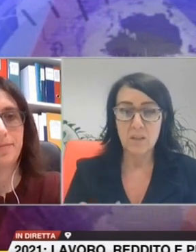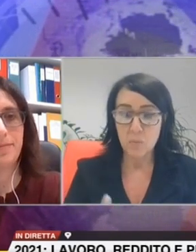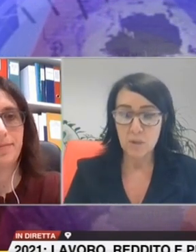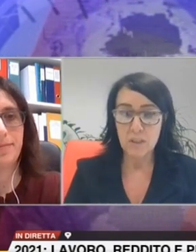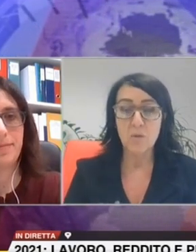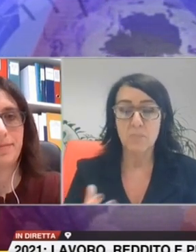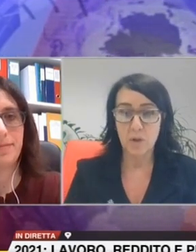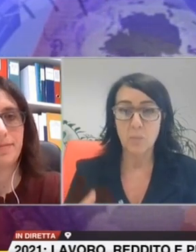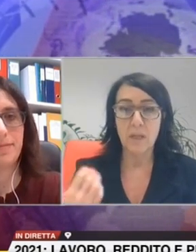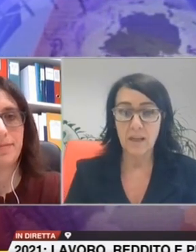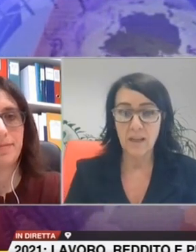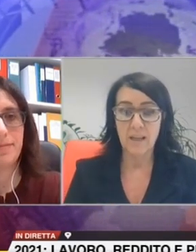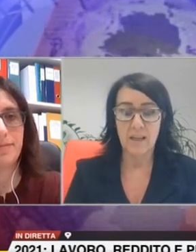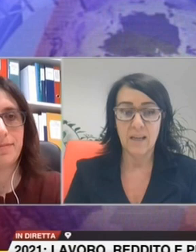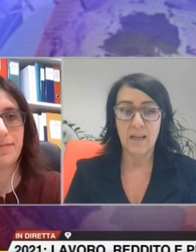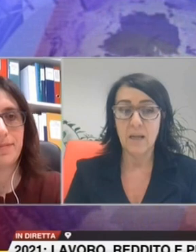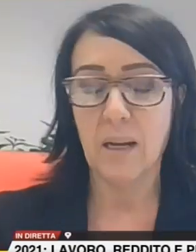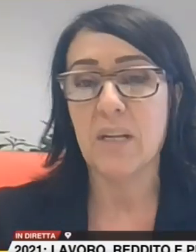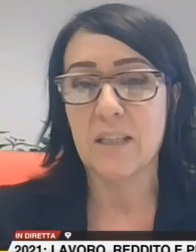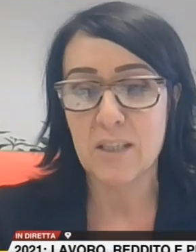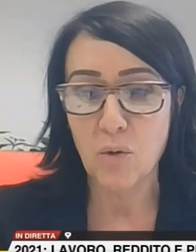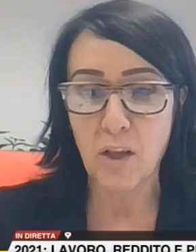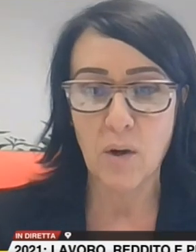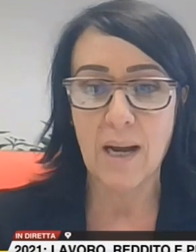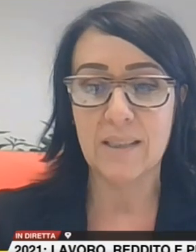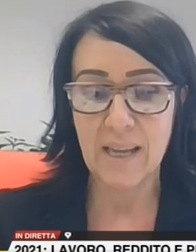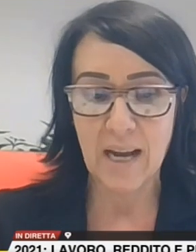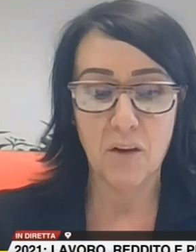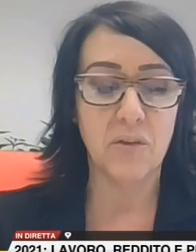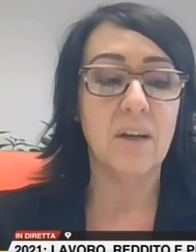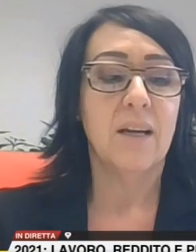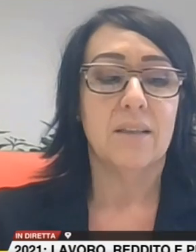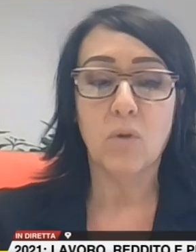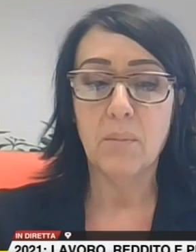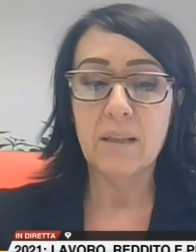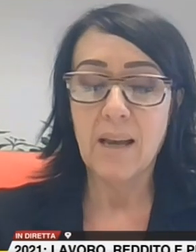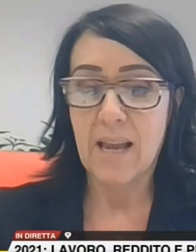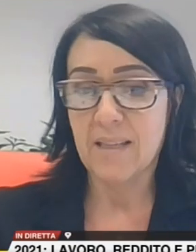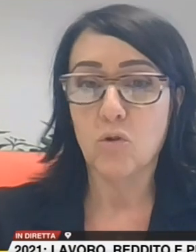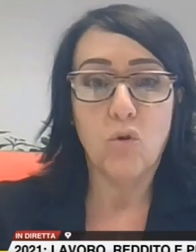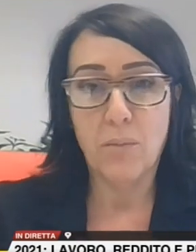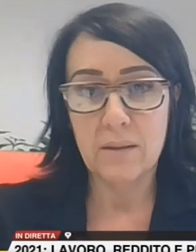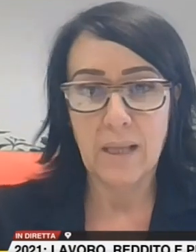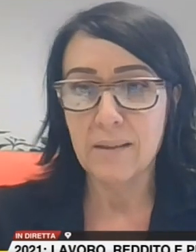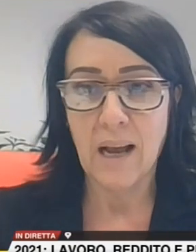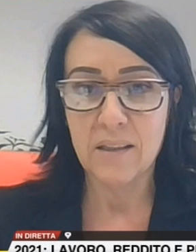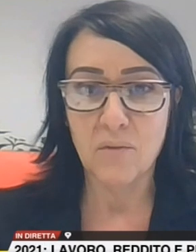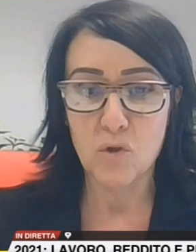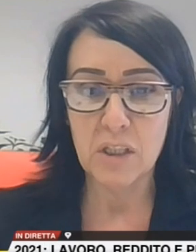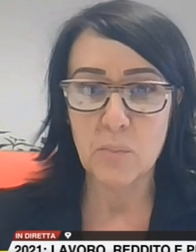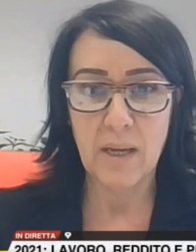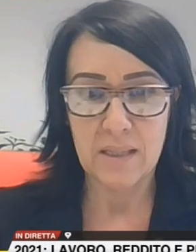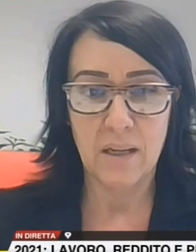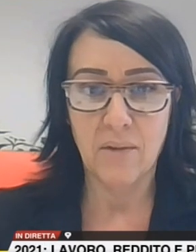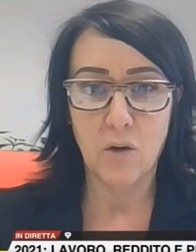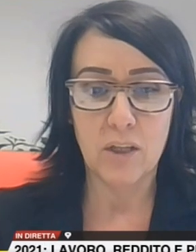messi a disposizione per coprire la prestazione erogata dai CAF. Naturalmente è stato, come tante altre voci